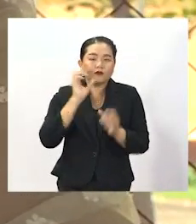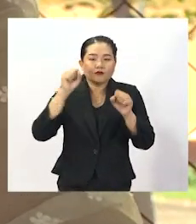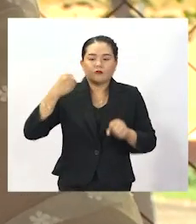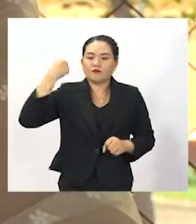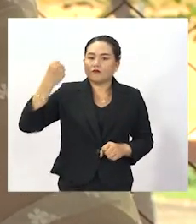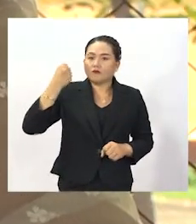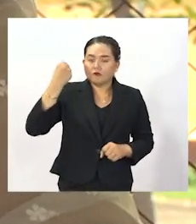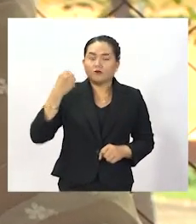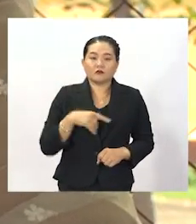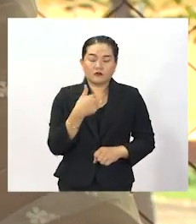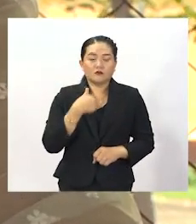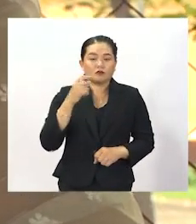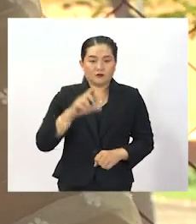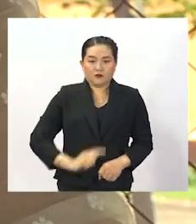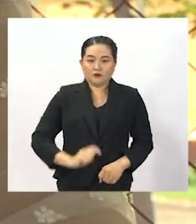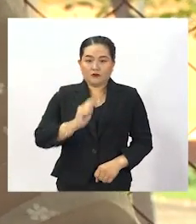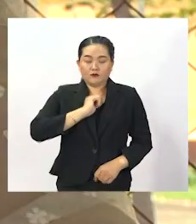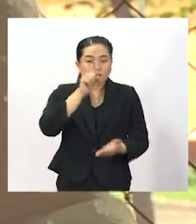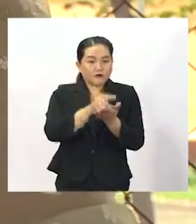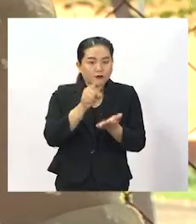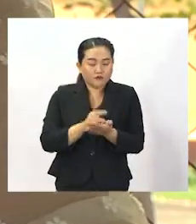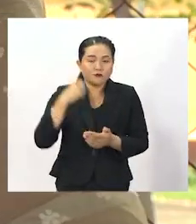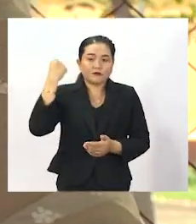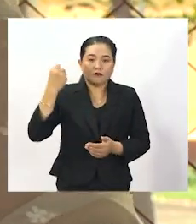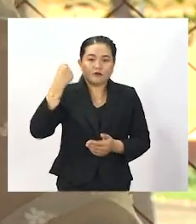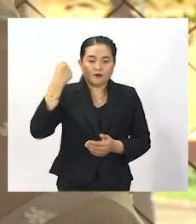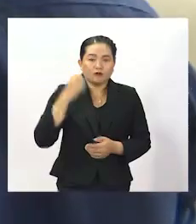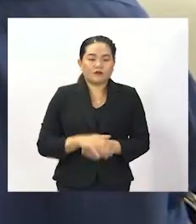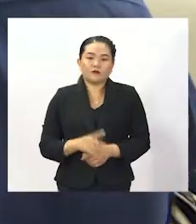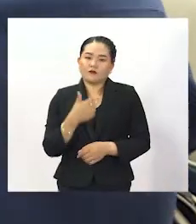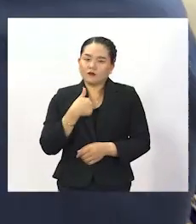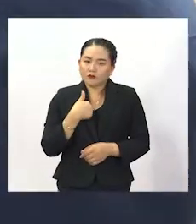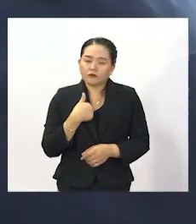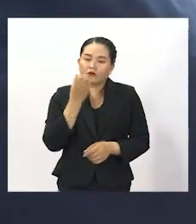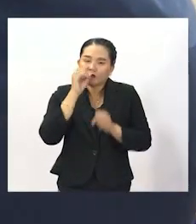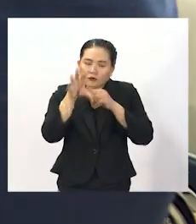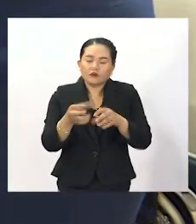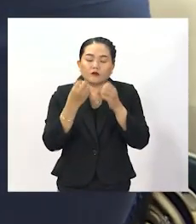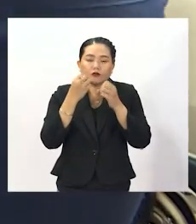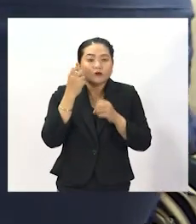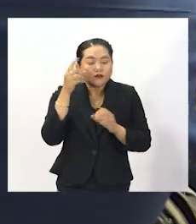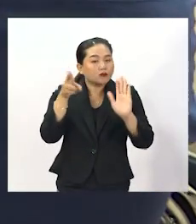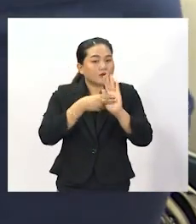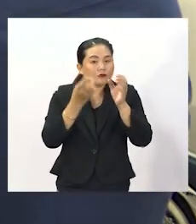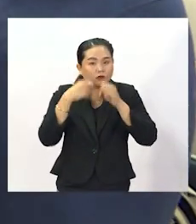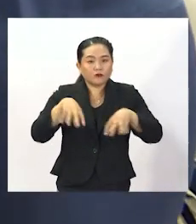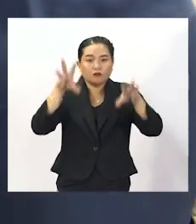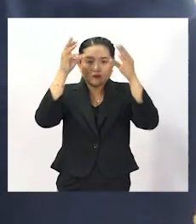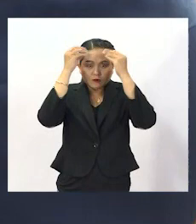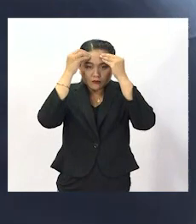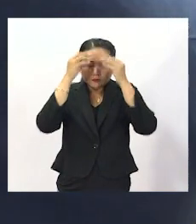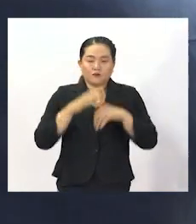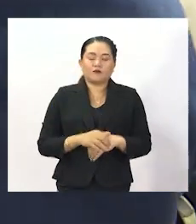តិយោបល់អញ្ចឹងការរស់នៅសំខាន់ណាការបញ្ចេញមតិយោបល់ចាការដឹងពីព័ត៌មានចា